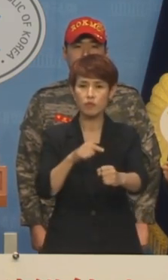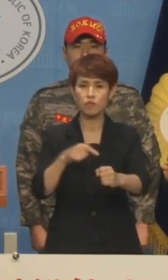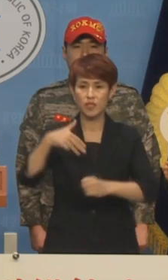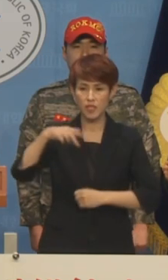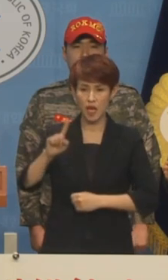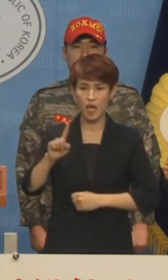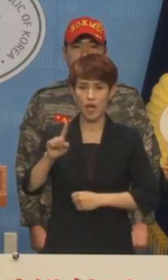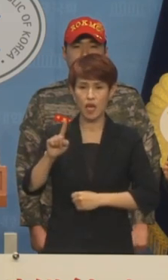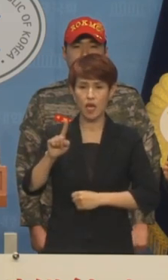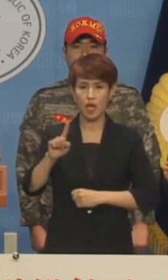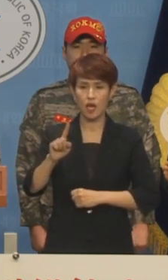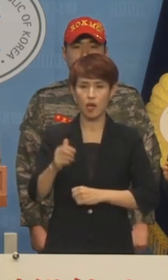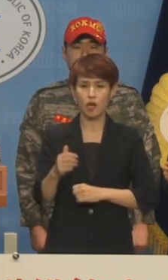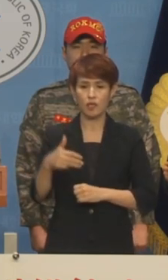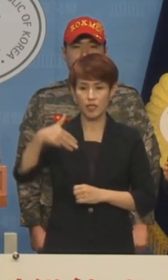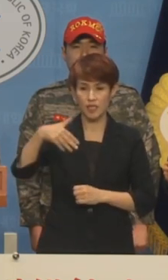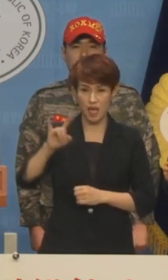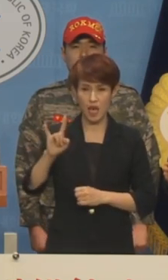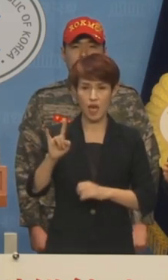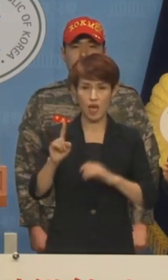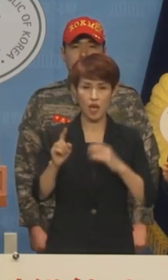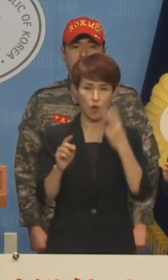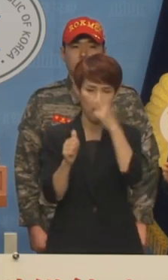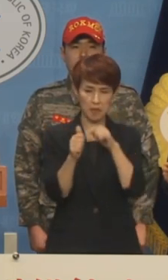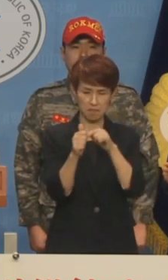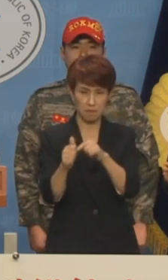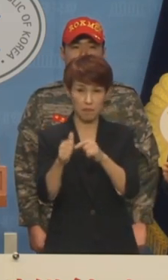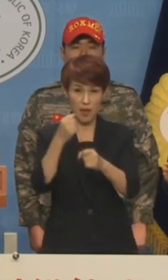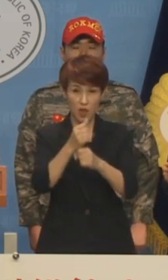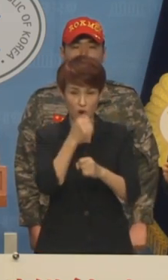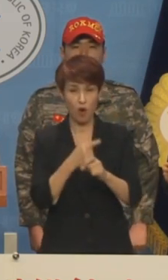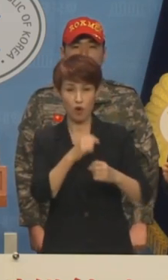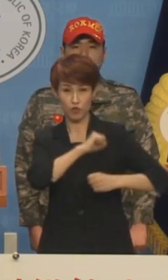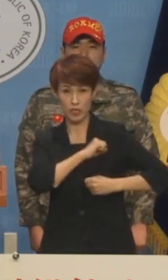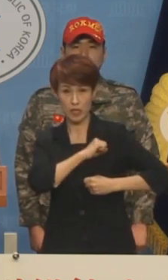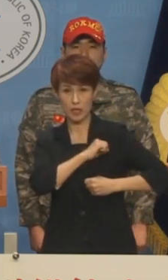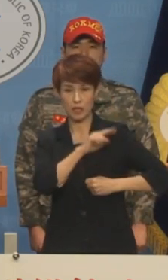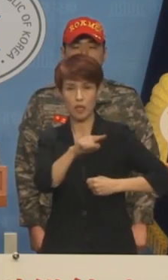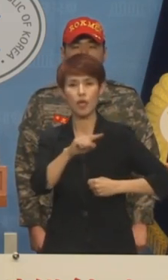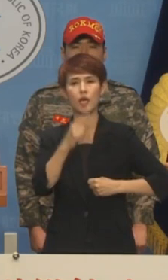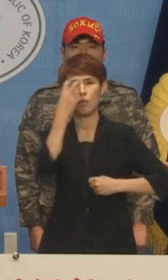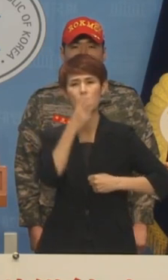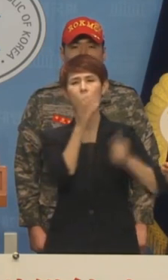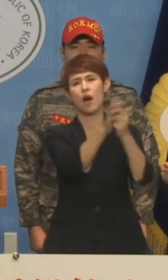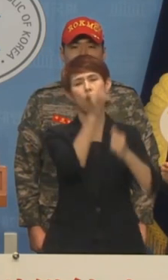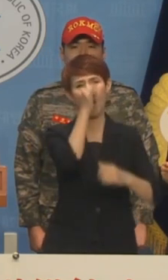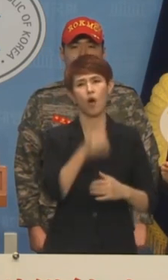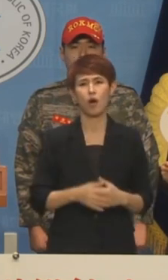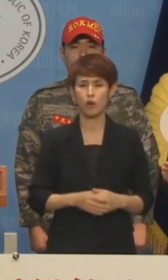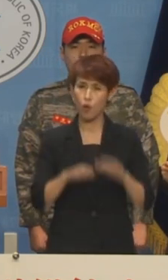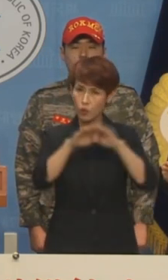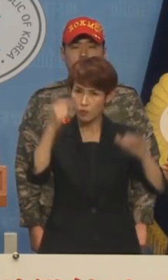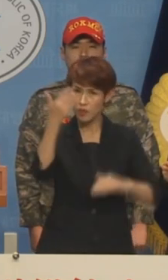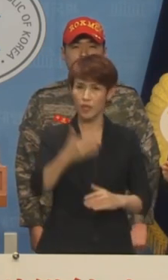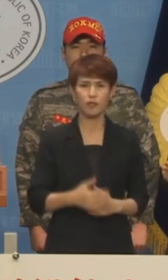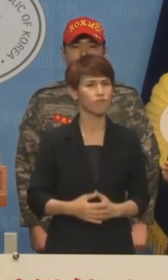사건을 만들어낸 권력자의 눈치만 보는 군인들의 손아귀에 넘겨주게 되는 꼴입니다. 이것을 공정하다고 할 수